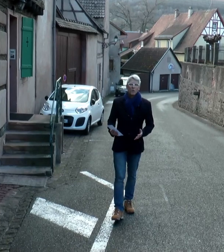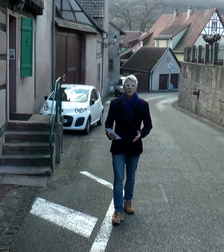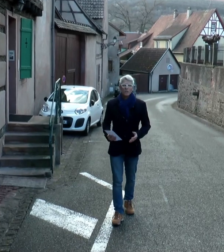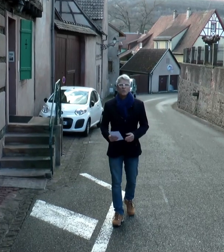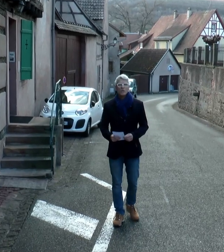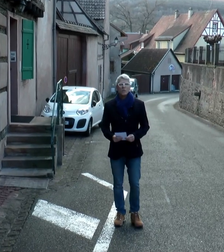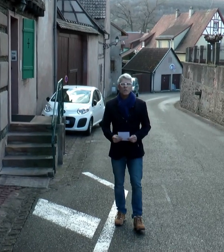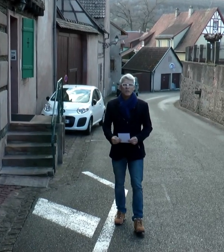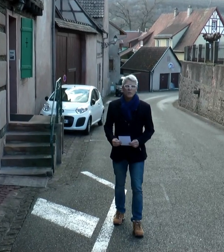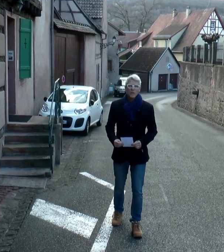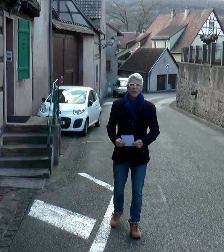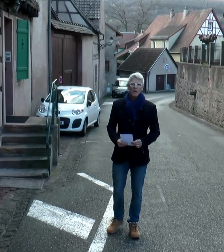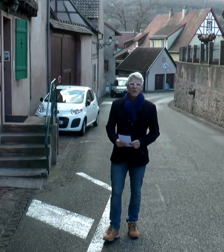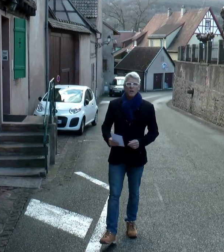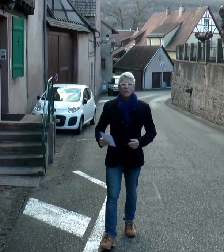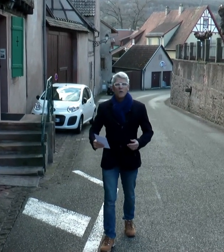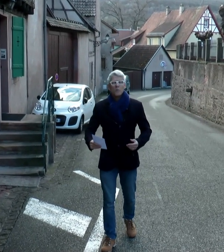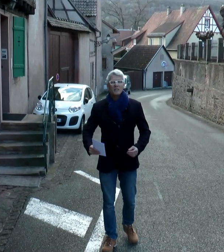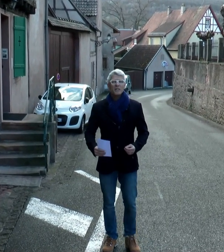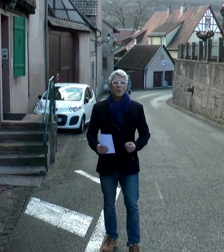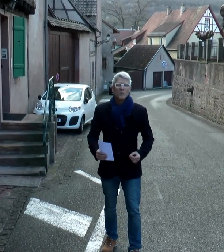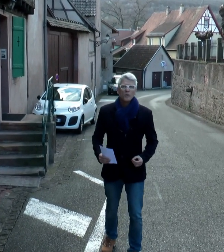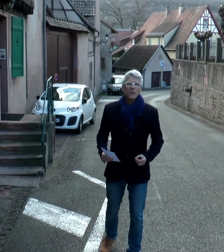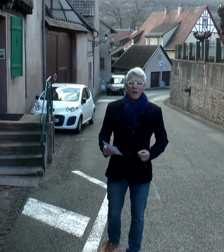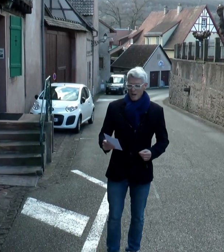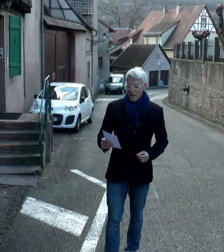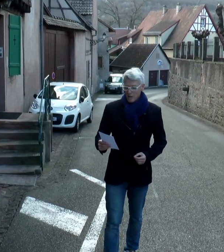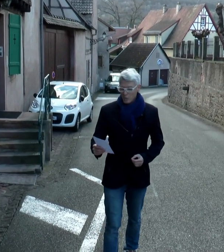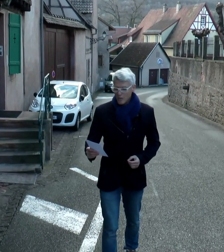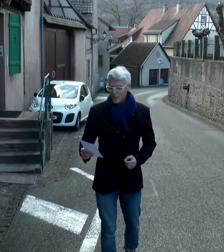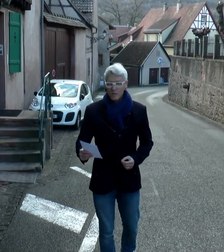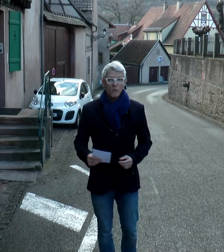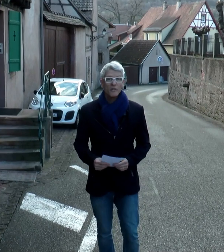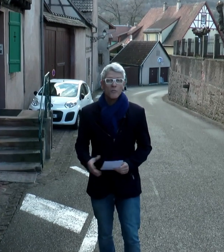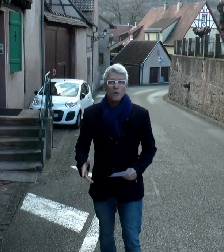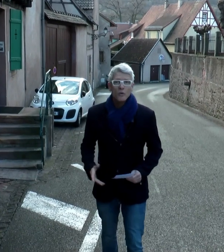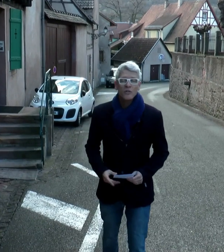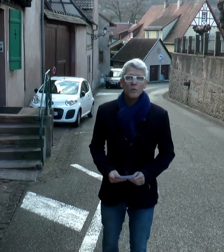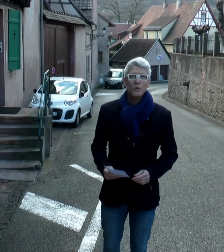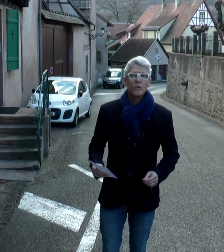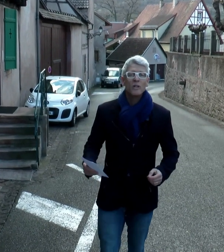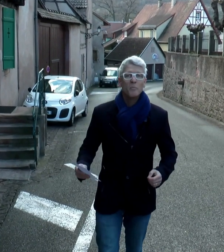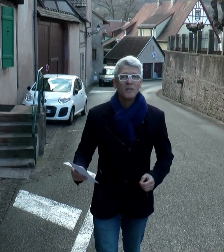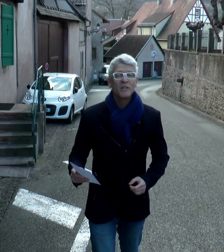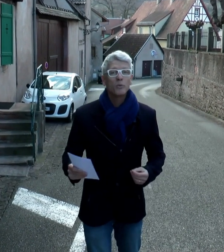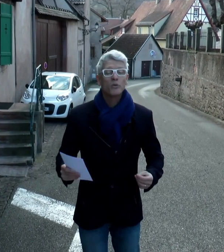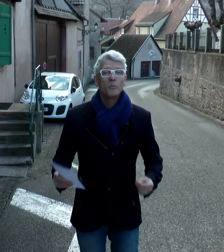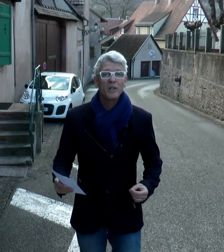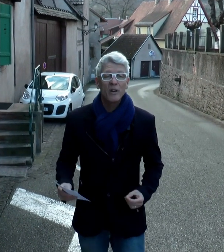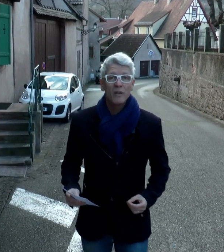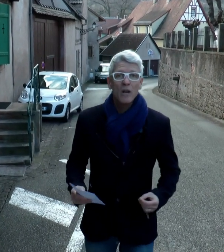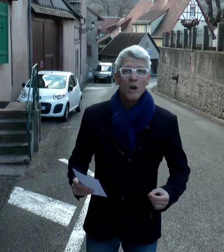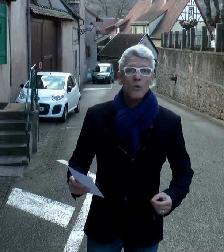Dans le prochain sujet, on va découvrir une pratique qui remonte à la nuit des temps. C'est mieux que le sirop, que les pastilles